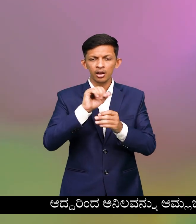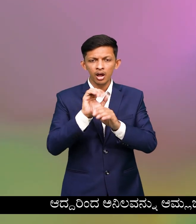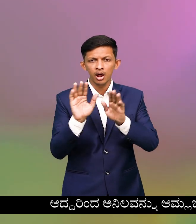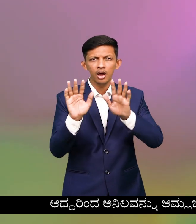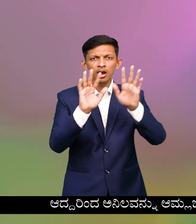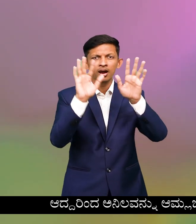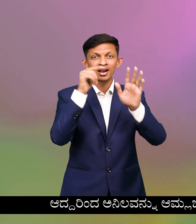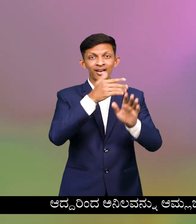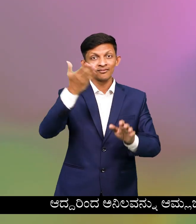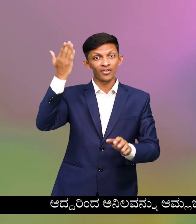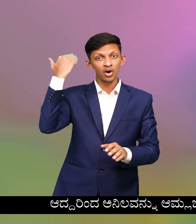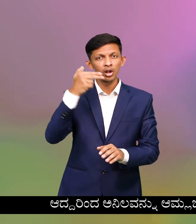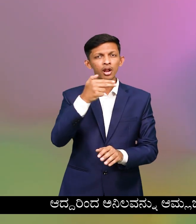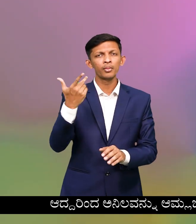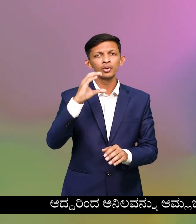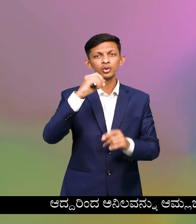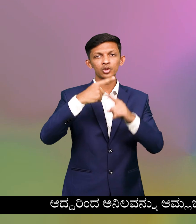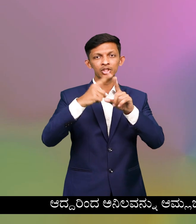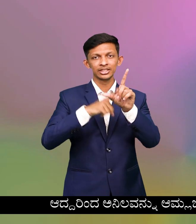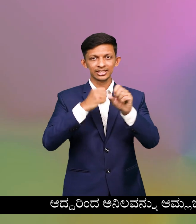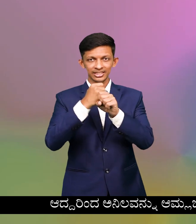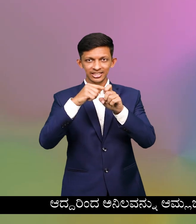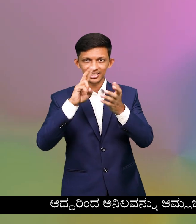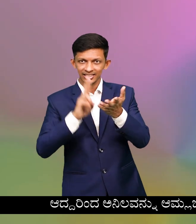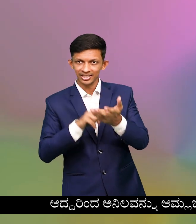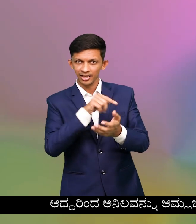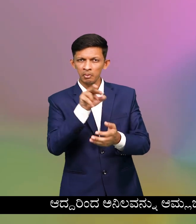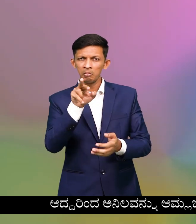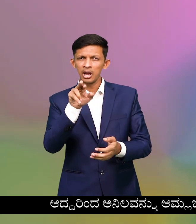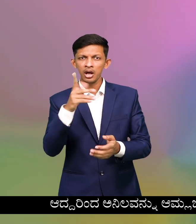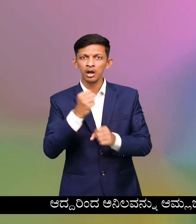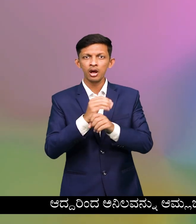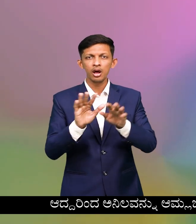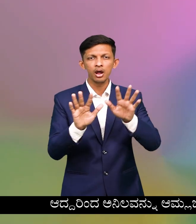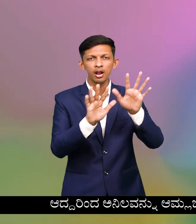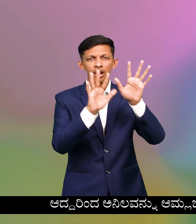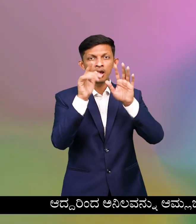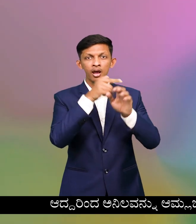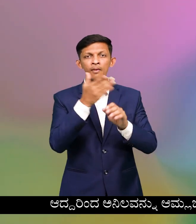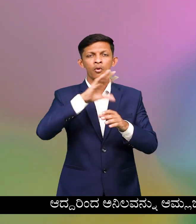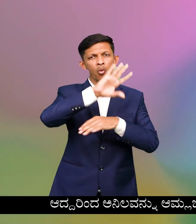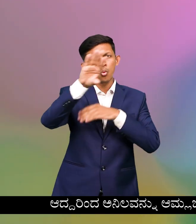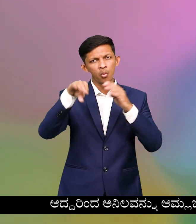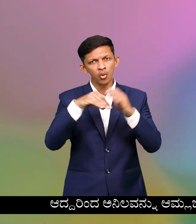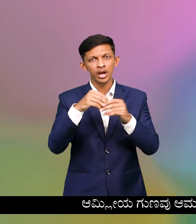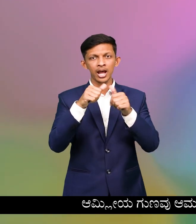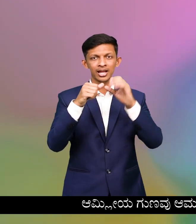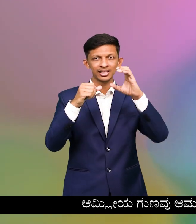ಆದ್ದರಿಂದ ಅನಿಲವನ್ನು ಆಮ್ಲಜನಕ ಎಂದು ಕರೆಯಲಾಯಿತು, ಅಂದರೆ ಆಮ್ಲವನ್ನು ರೂಪಿಸುವ ಅನಿಲ. ಆಮ್ಲೀಯ